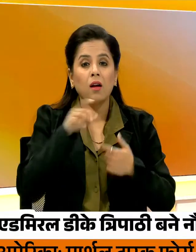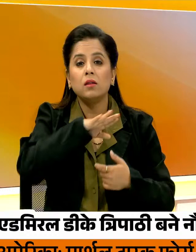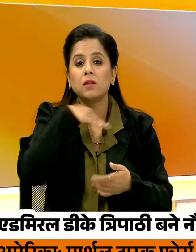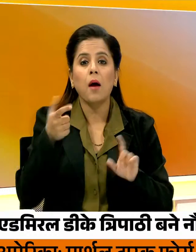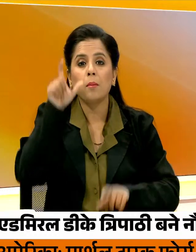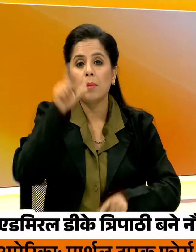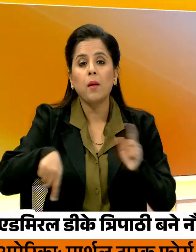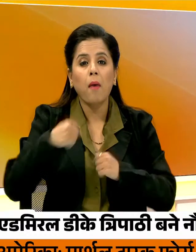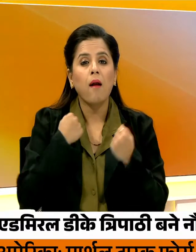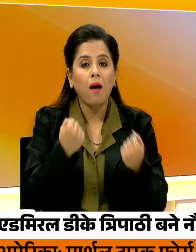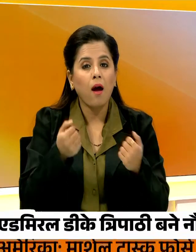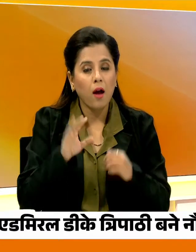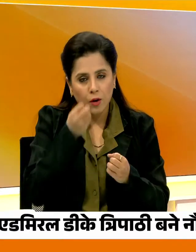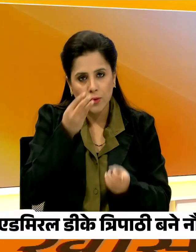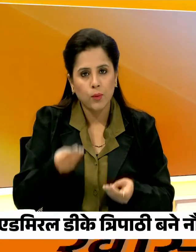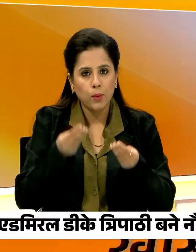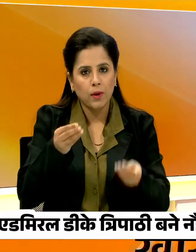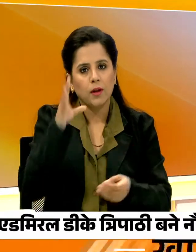दी श्रद्धांजलि।